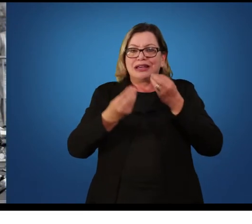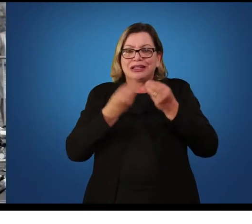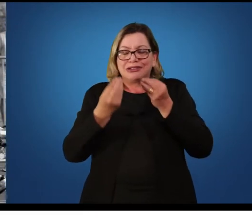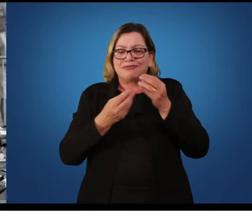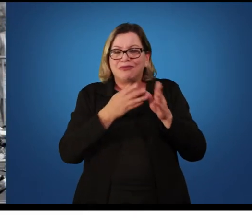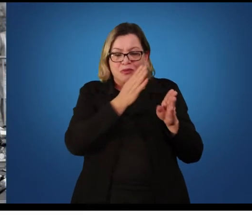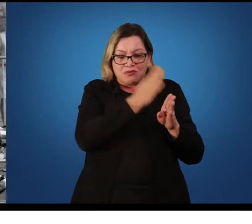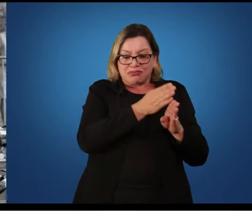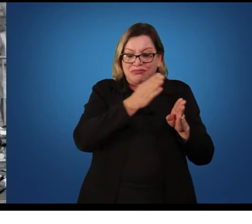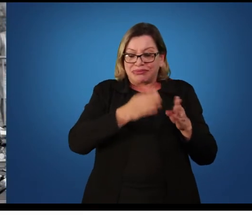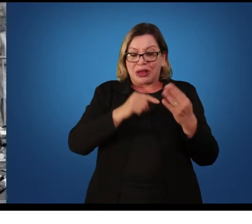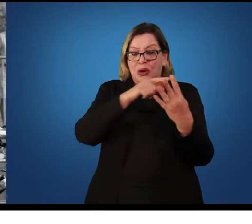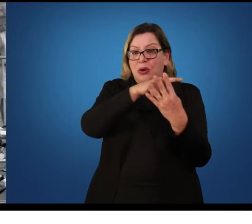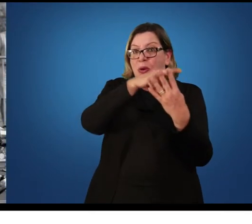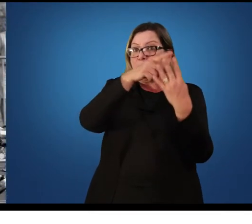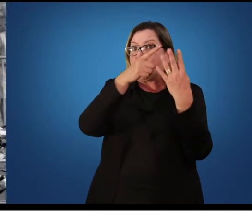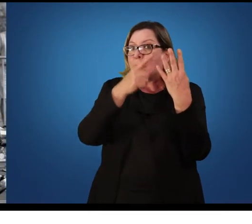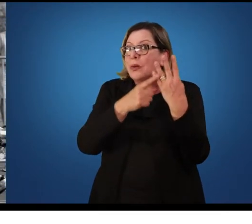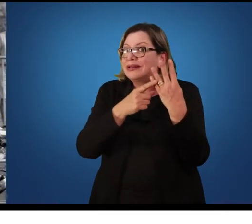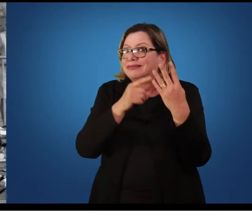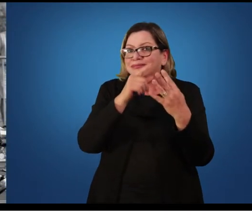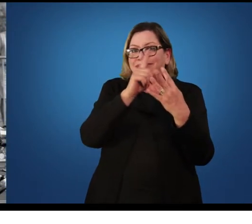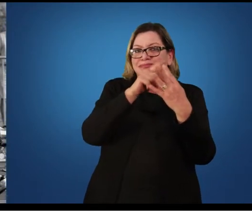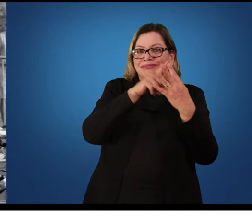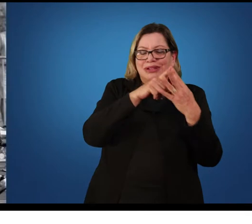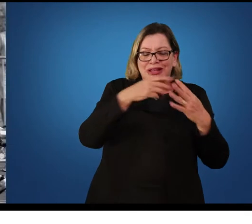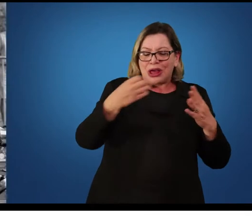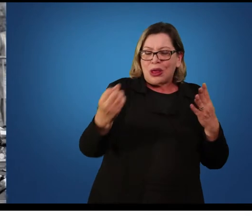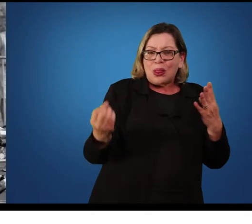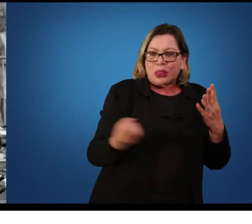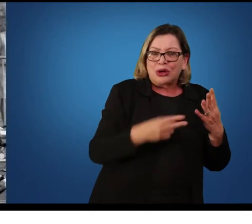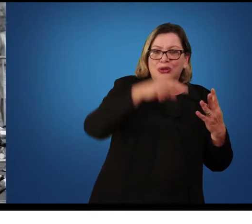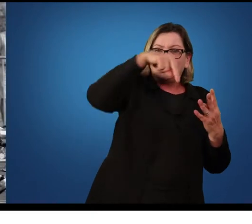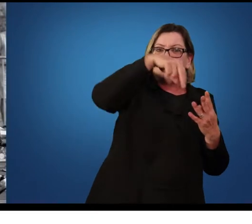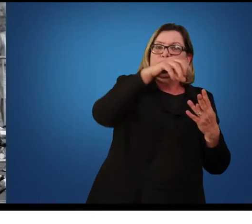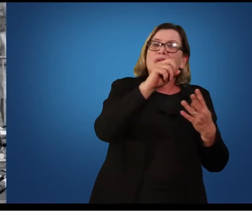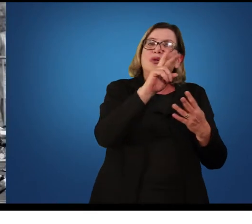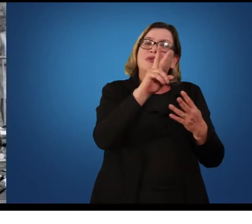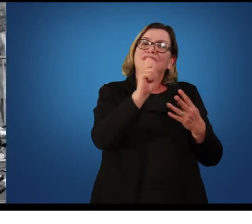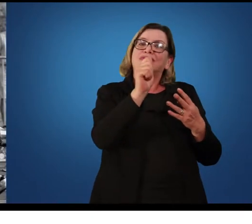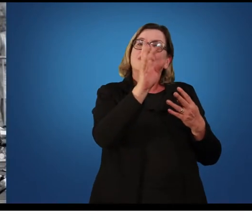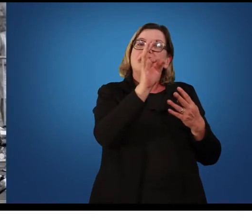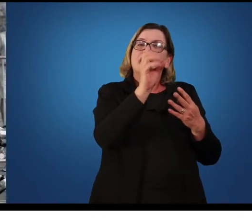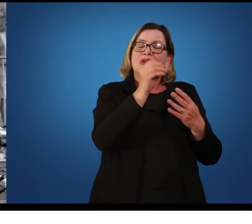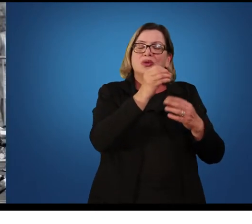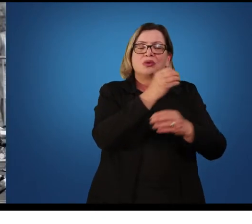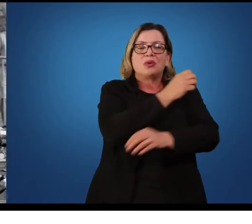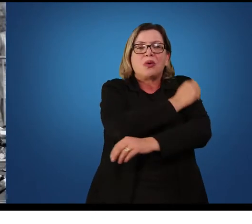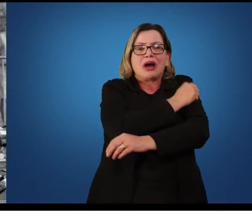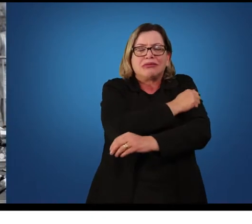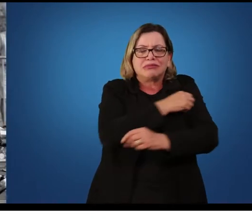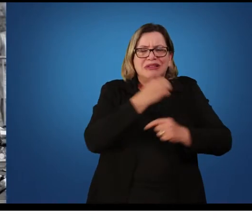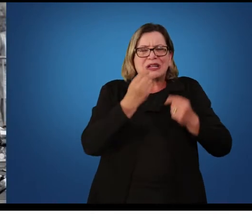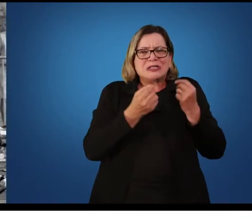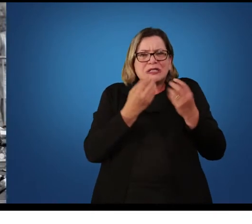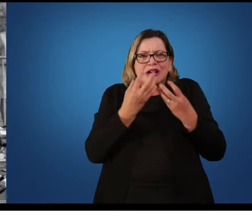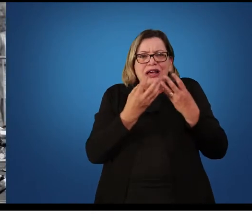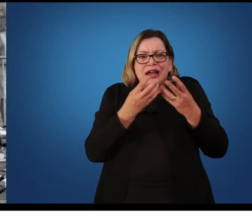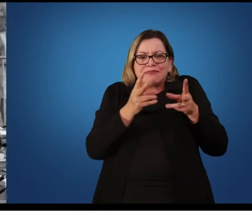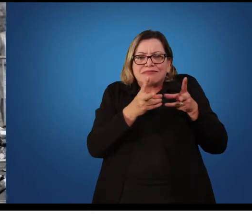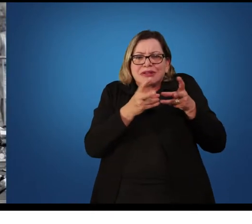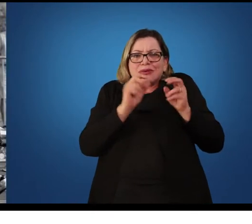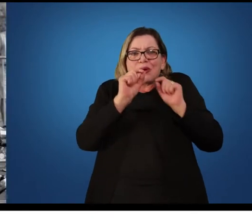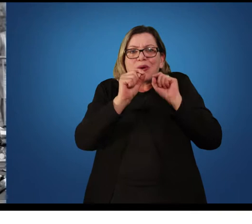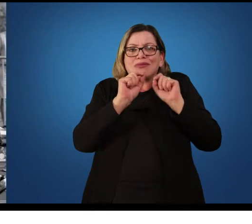experto. No inexperiente ou novato, o aluno busca descobrir qual que é a tarefa que ele deve